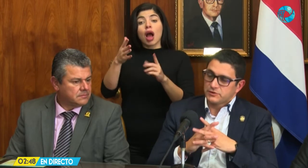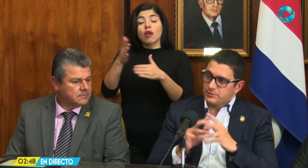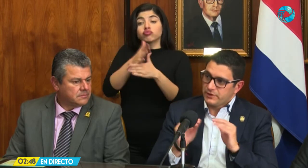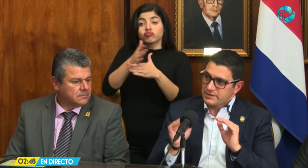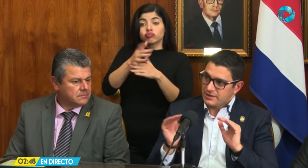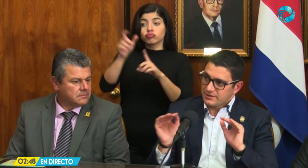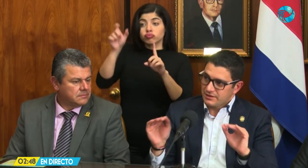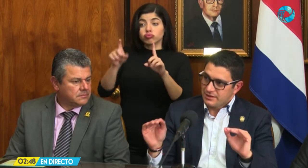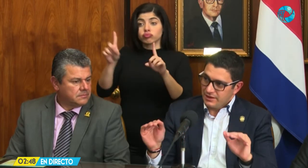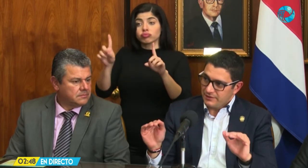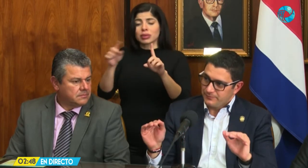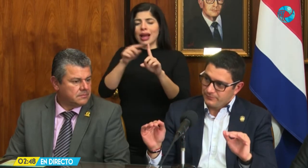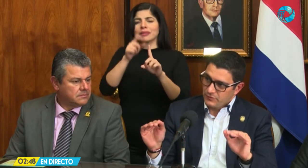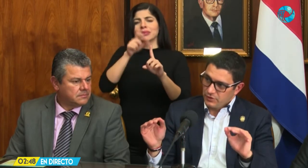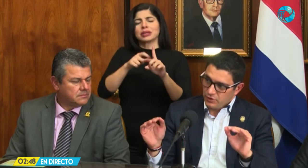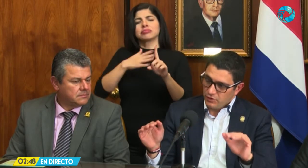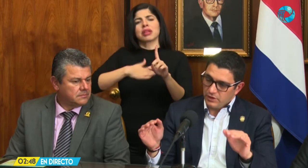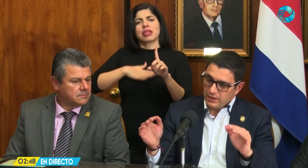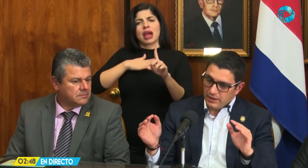esa persona puede estar tranquila.